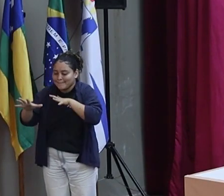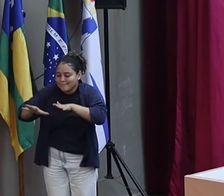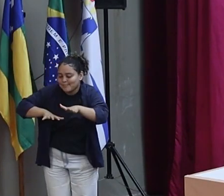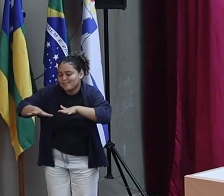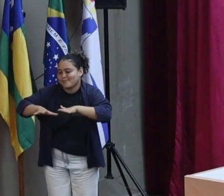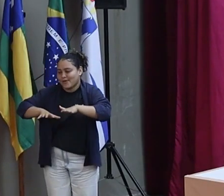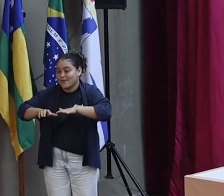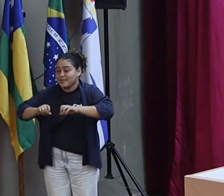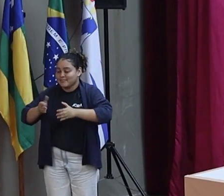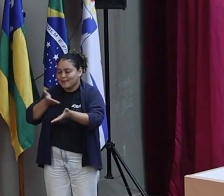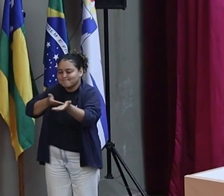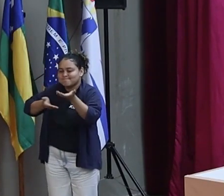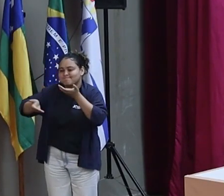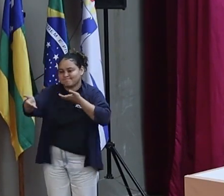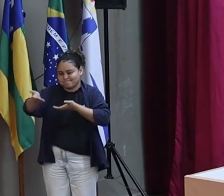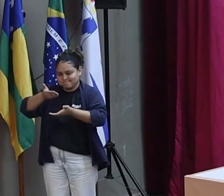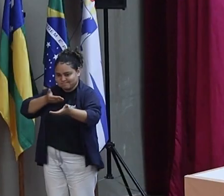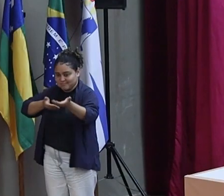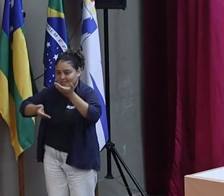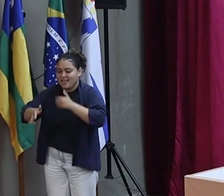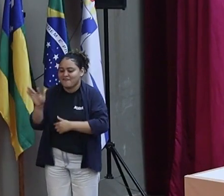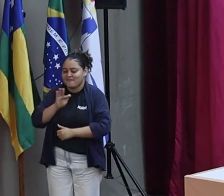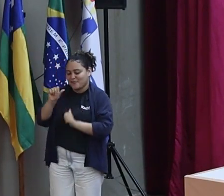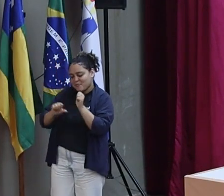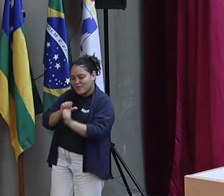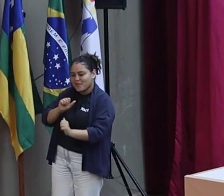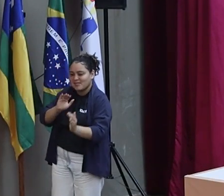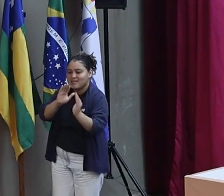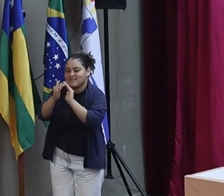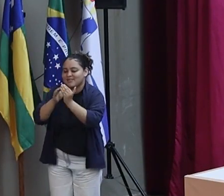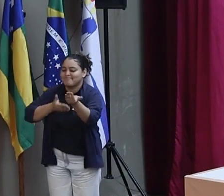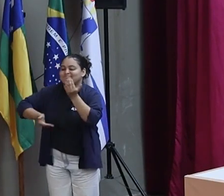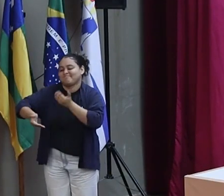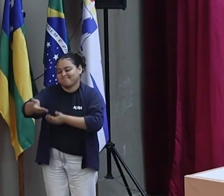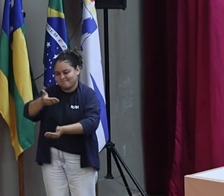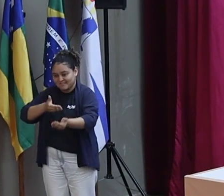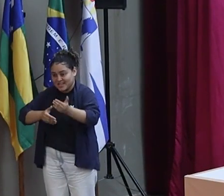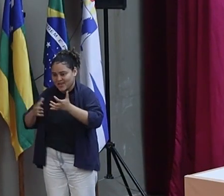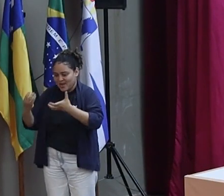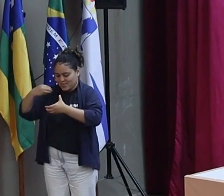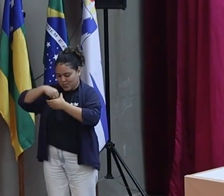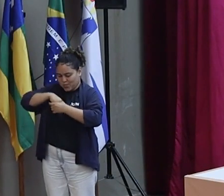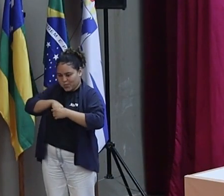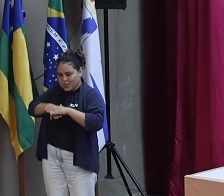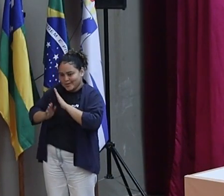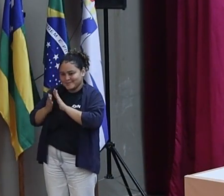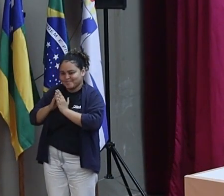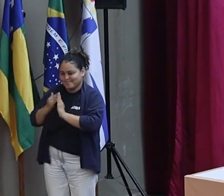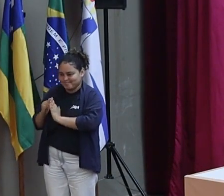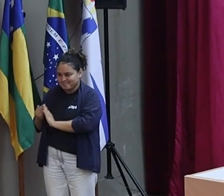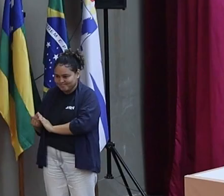ele é de mão dupla, né? Quer dizer, a universidade também se modifica. Então, as estruturas vão sendo abaladas por dentro, né? Como diz esse